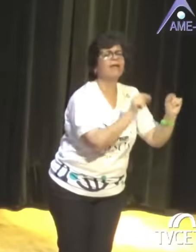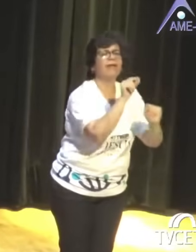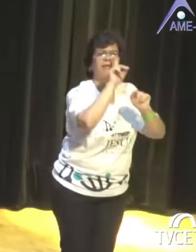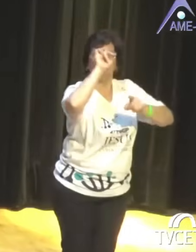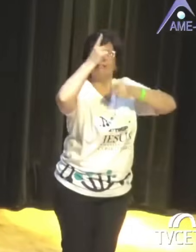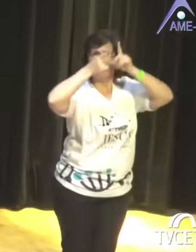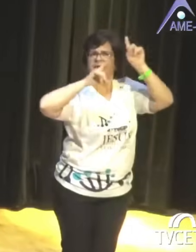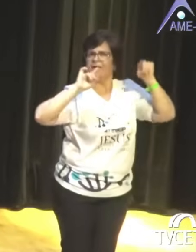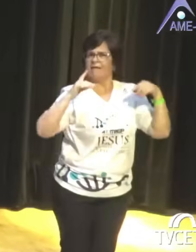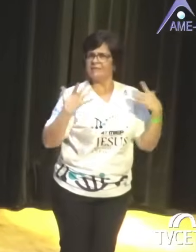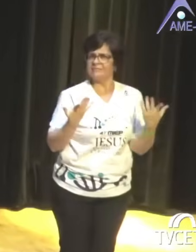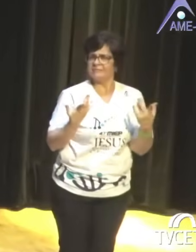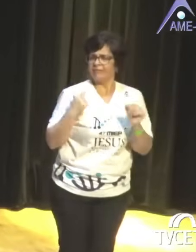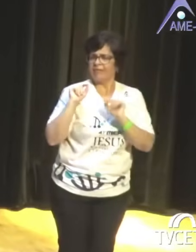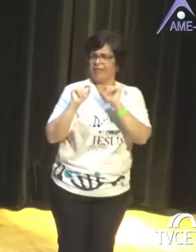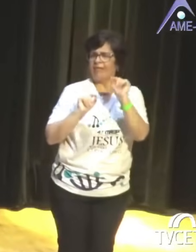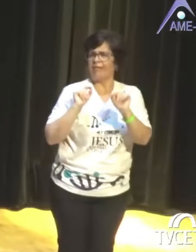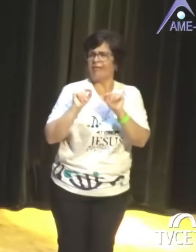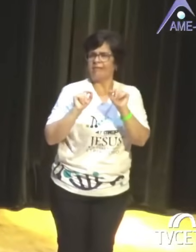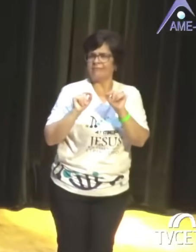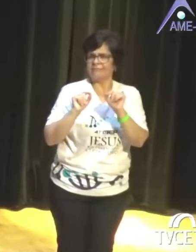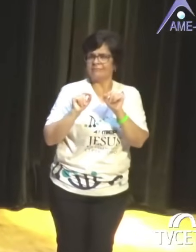projetou Quem